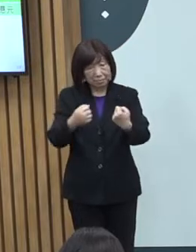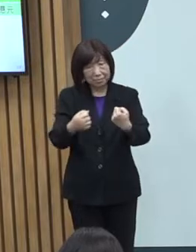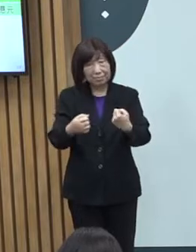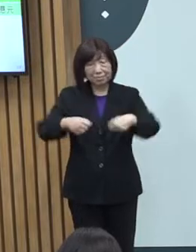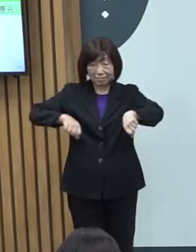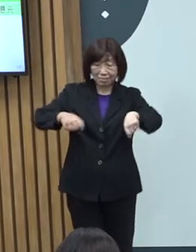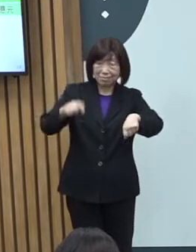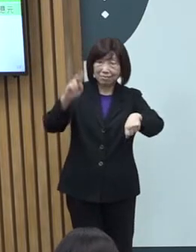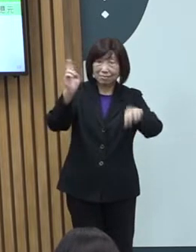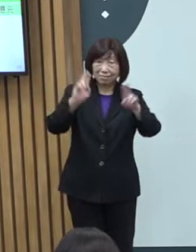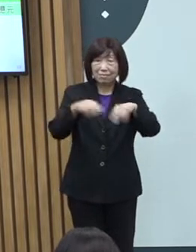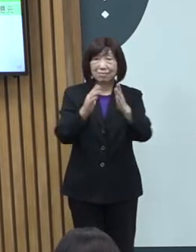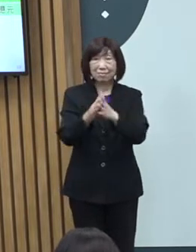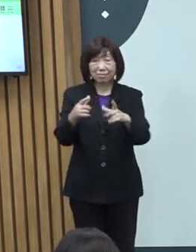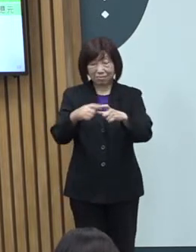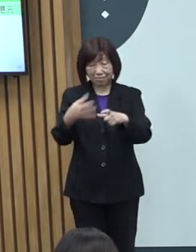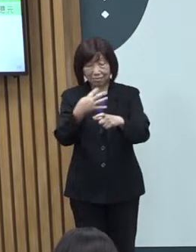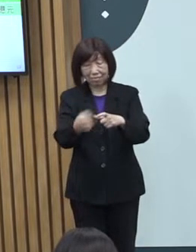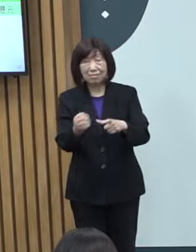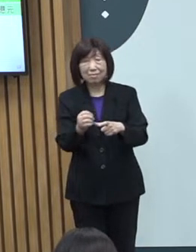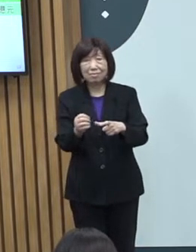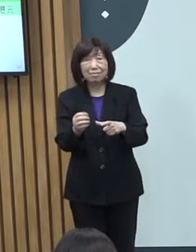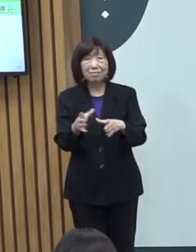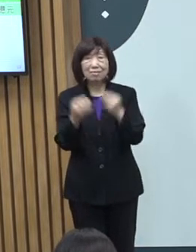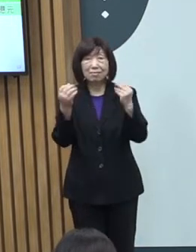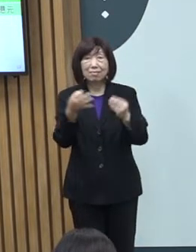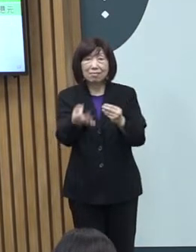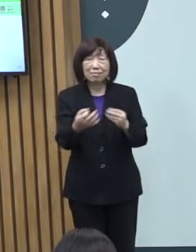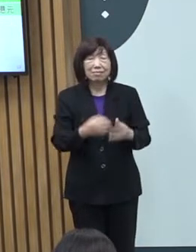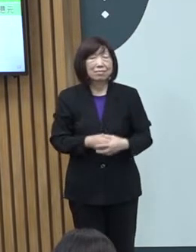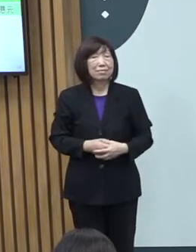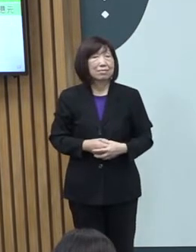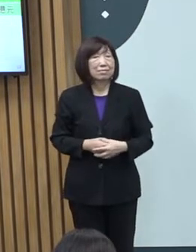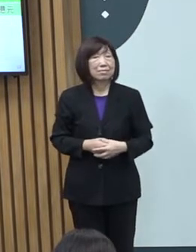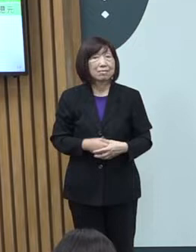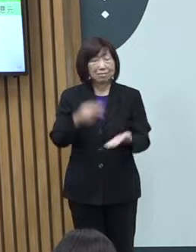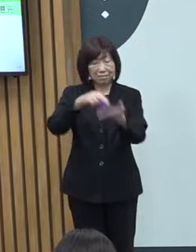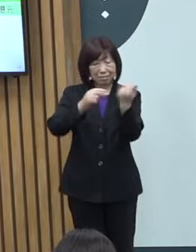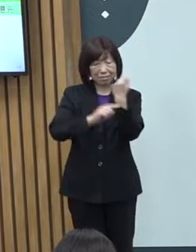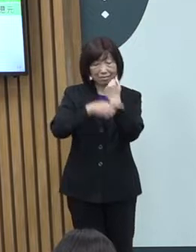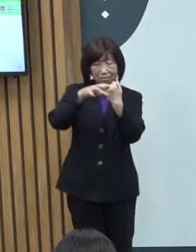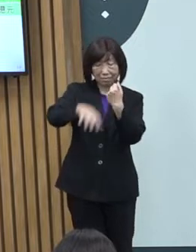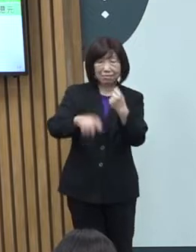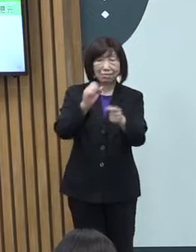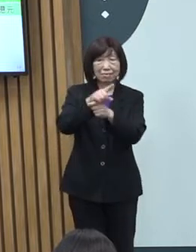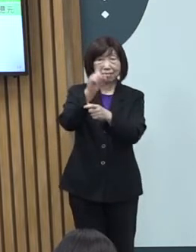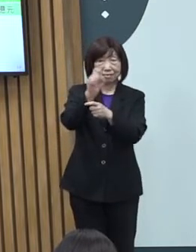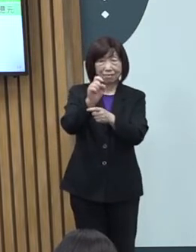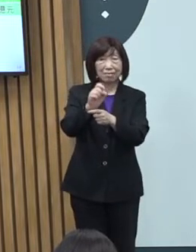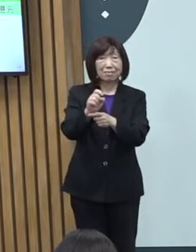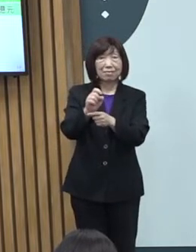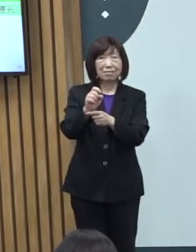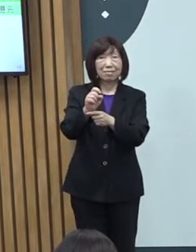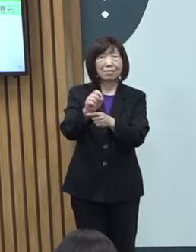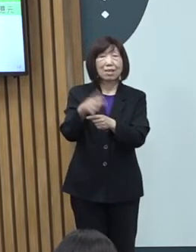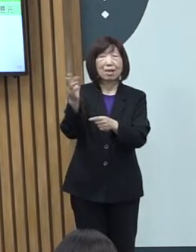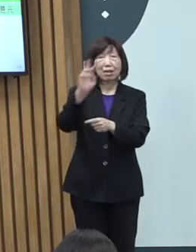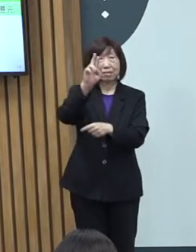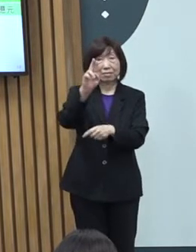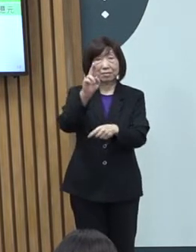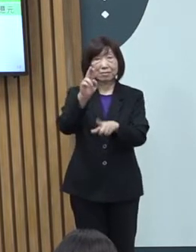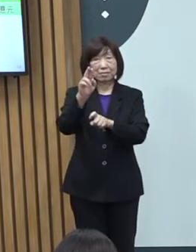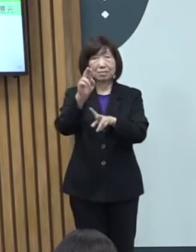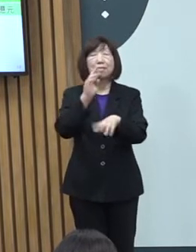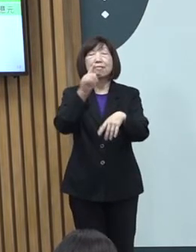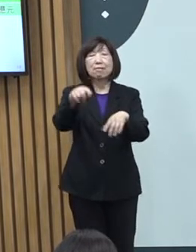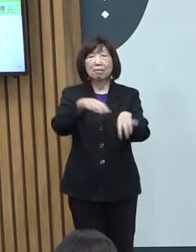征使用牌照税的这个措施呢，在立法院110年12月28号已经通过了，要延